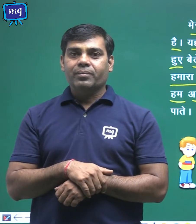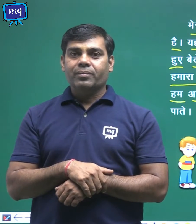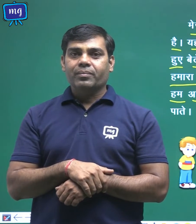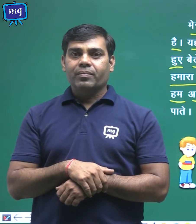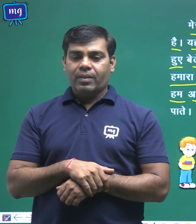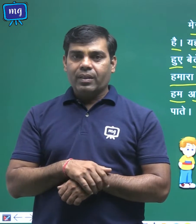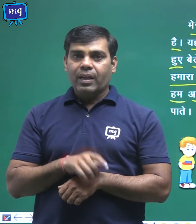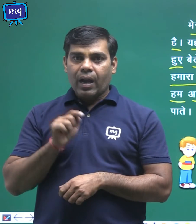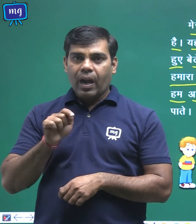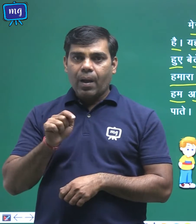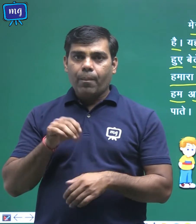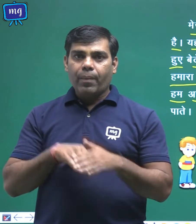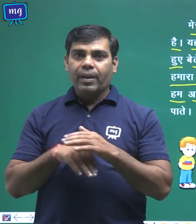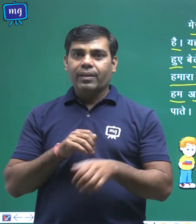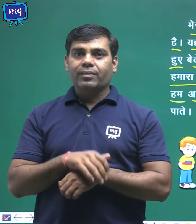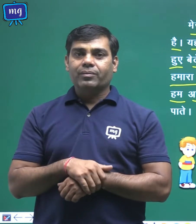काम में